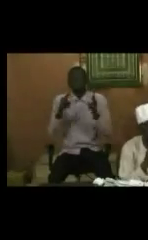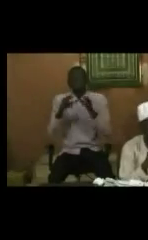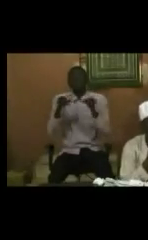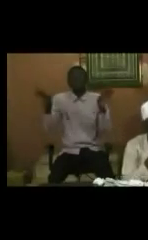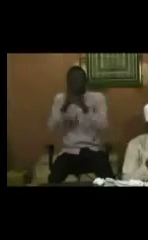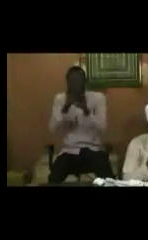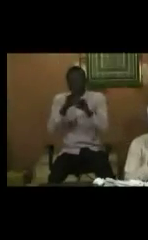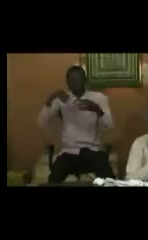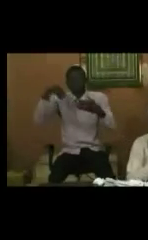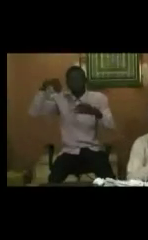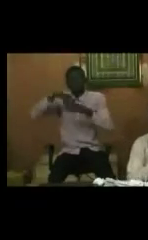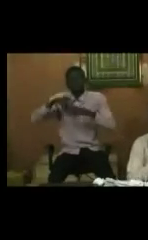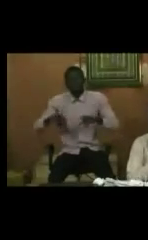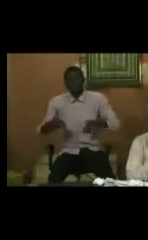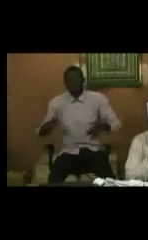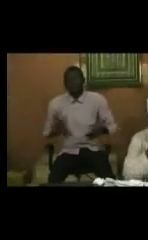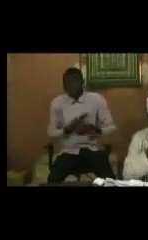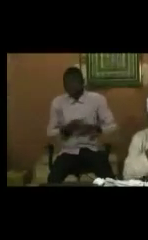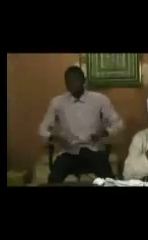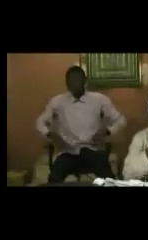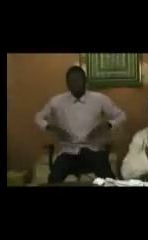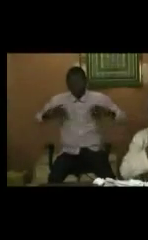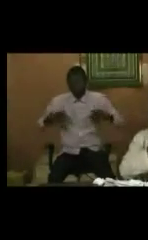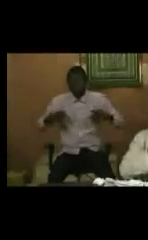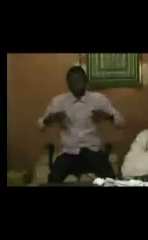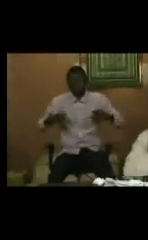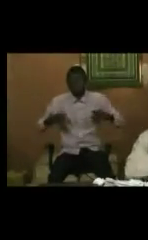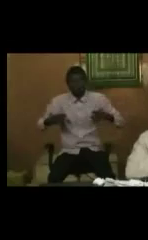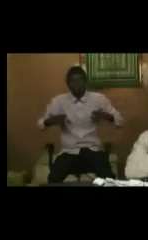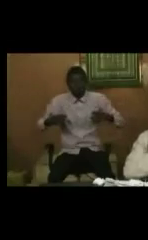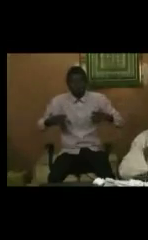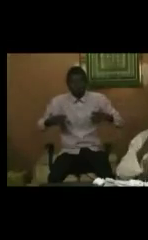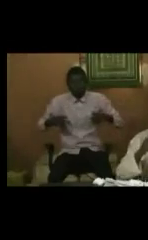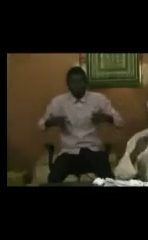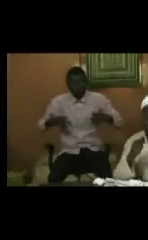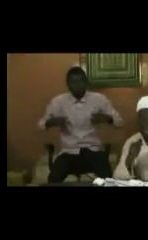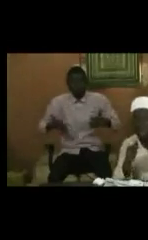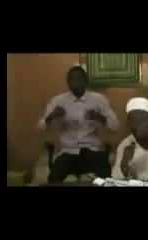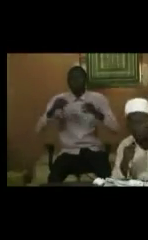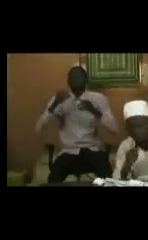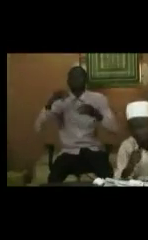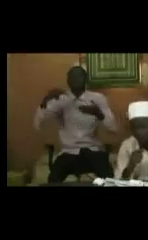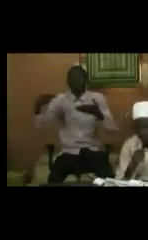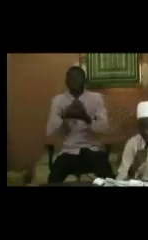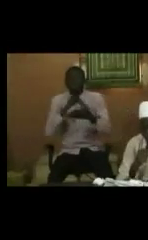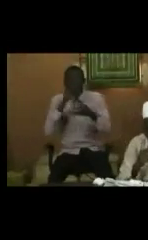da se qurani to nkan se lewo hadisi na to nkan se lewo